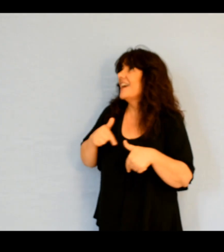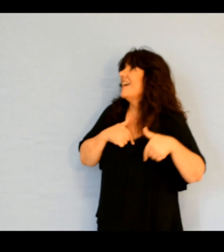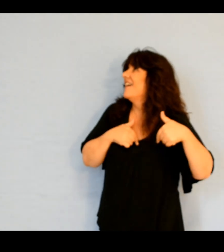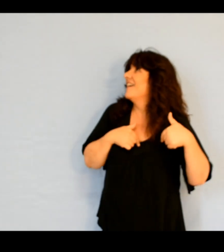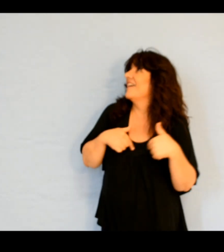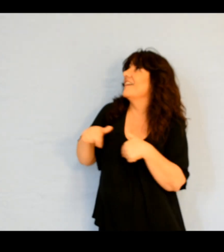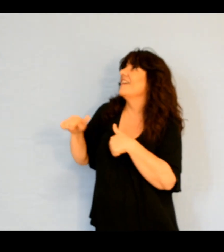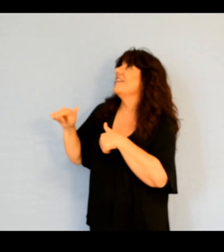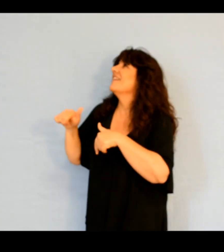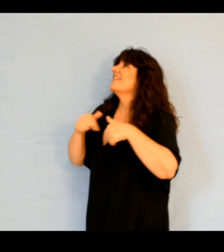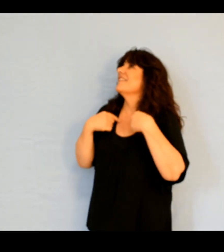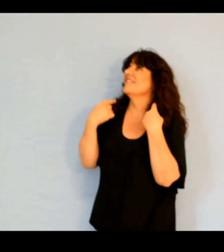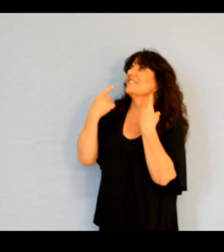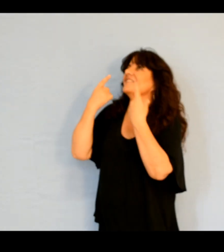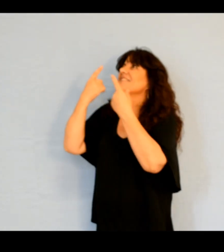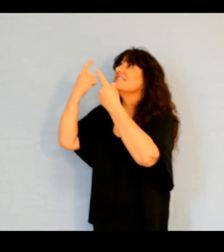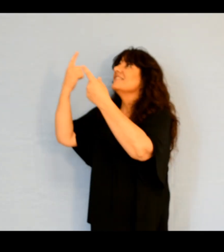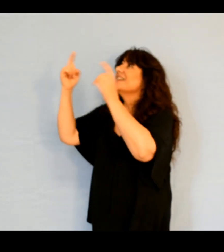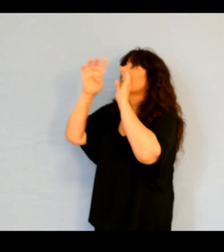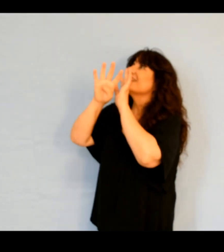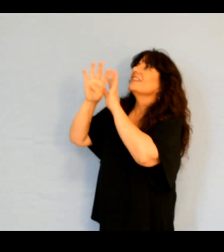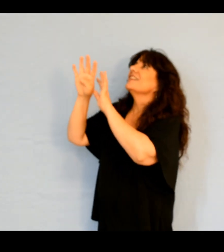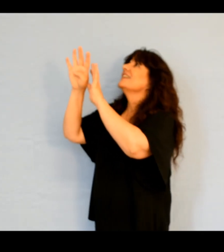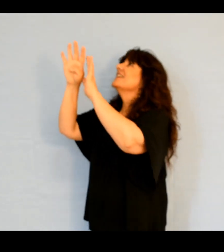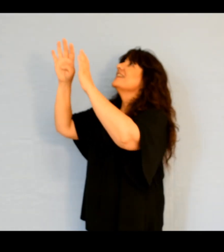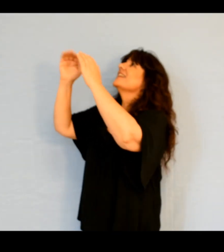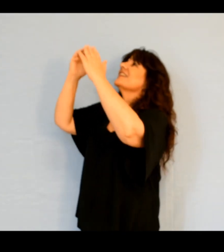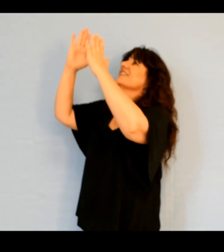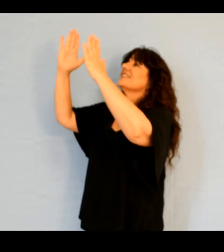irons à la maison du Seigneur.